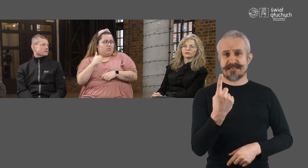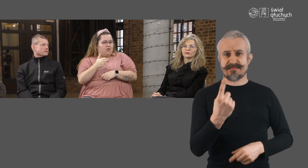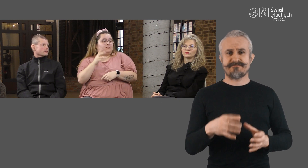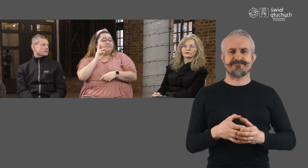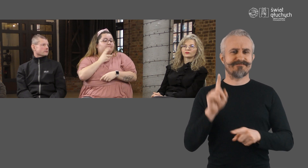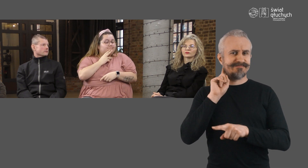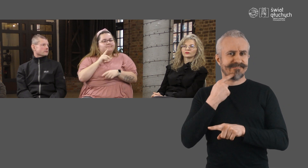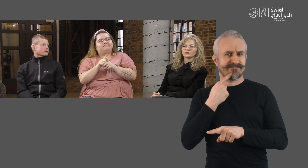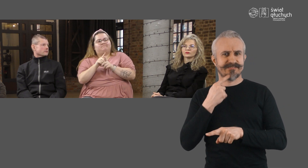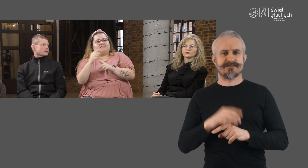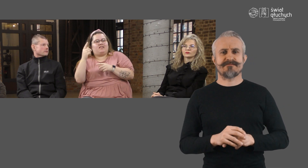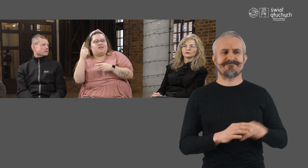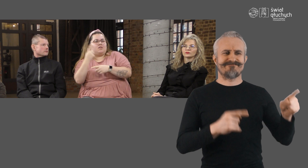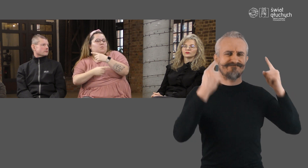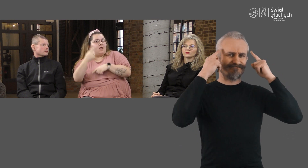integracyjnej.